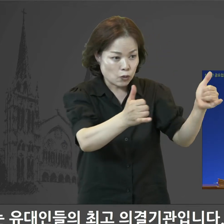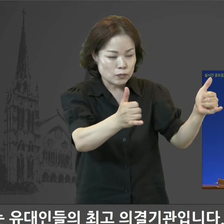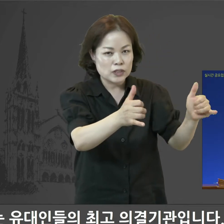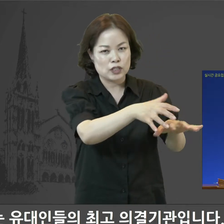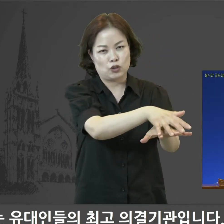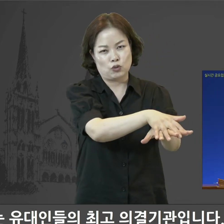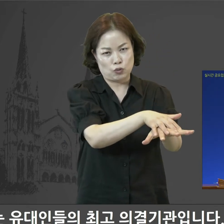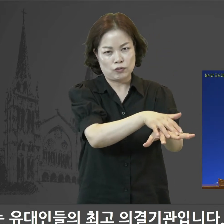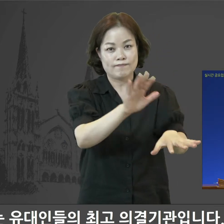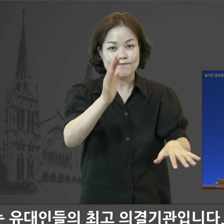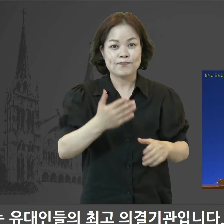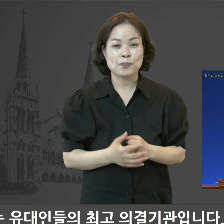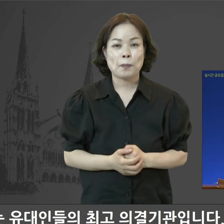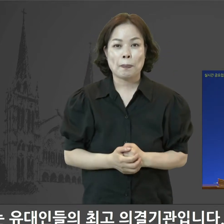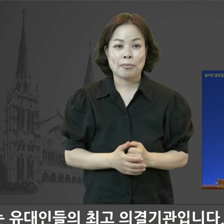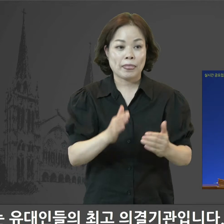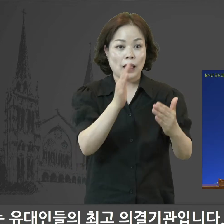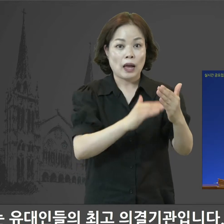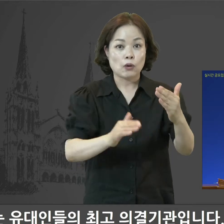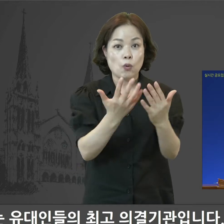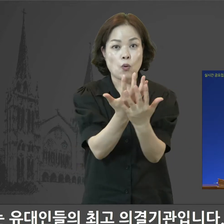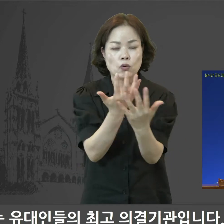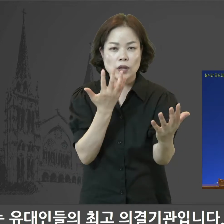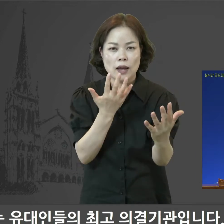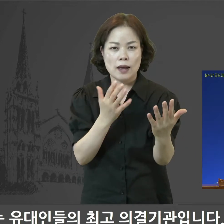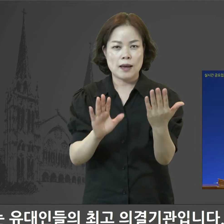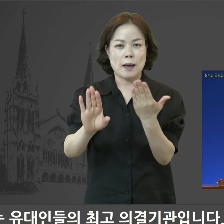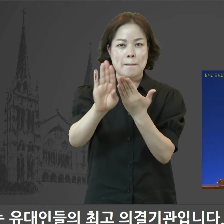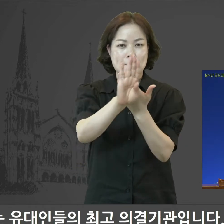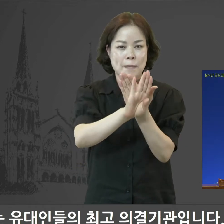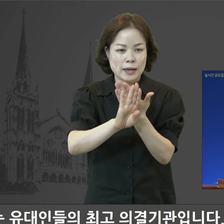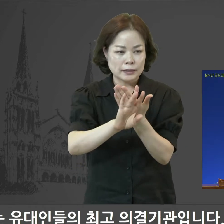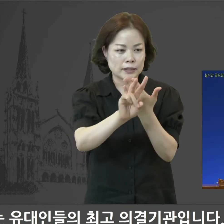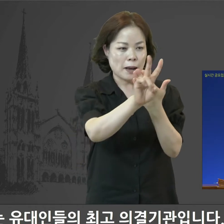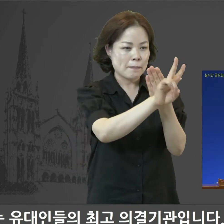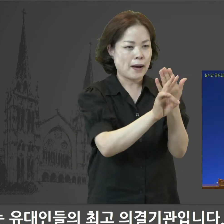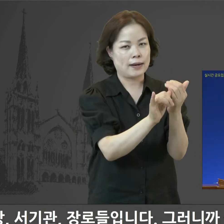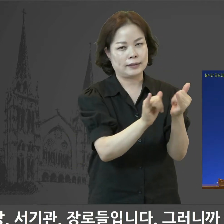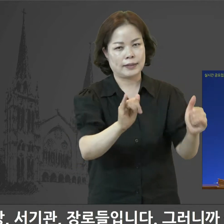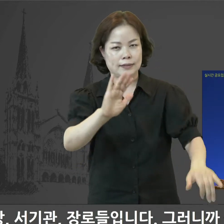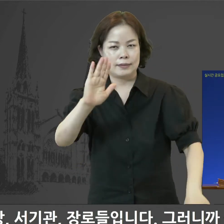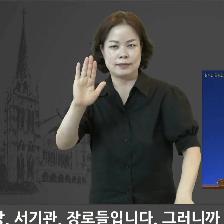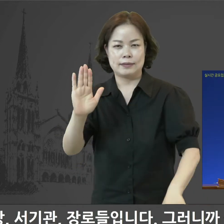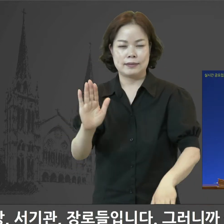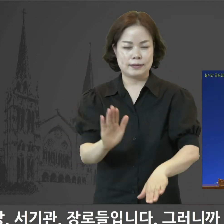됩니다. 그러니까 공회가 바리새인과 사두개인으로 구성되어 있다, 이건 잘못된